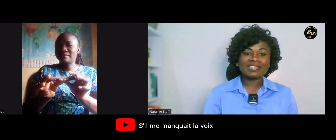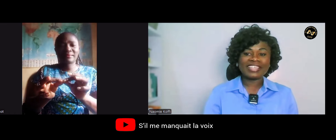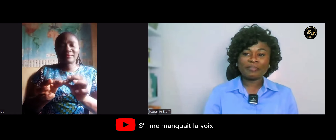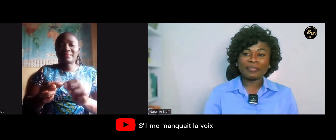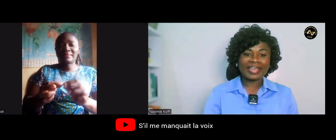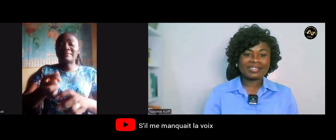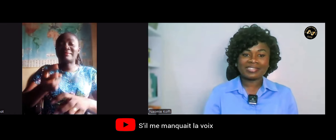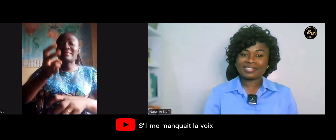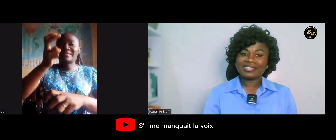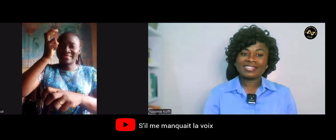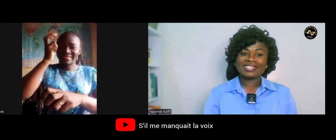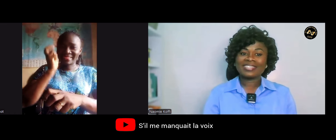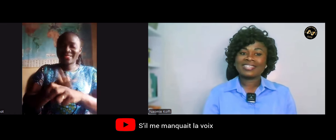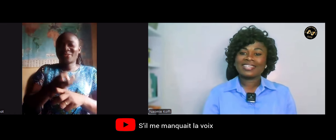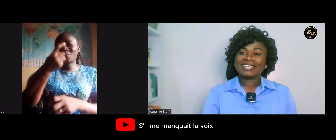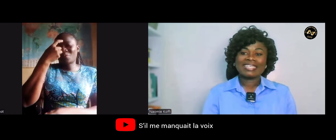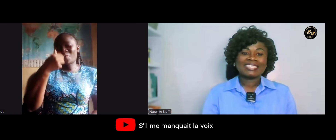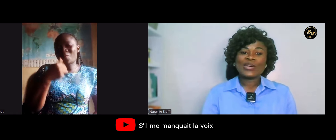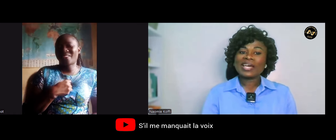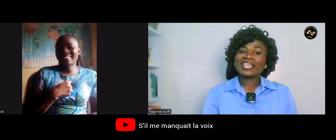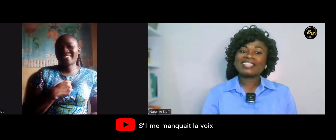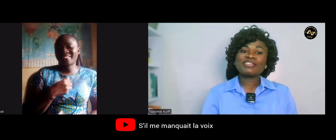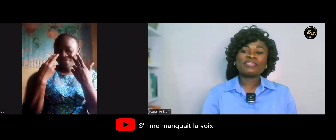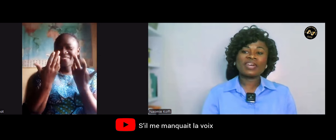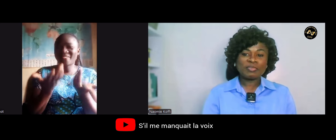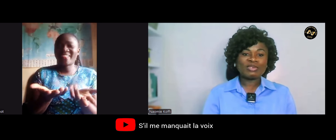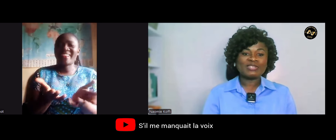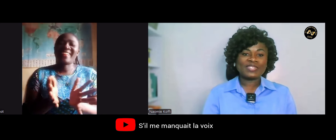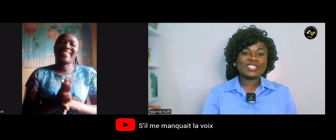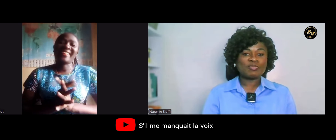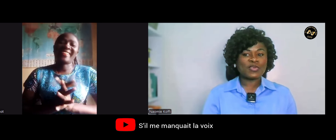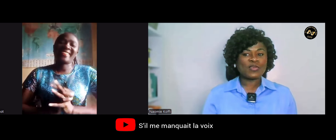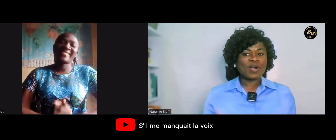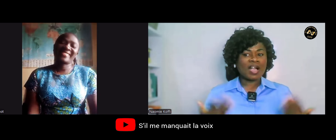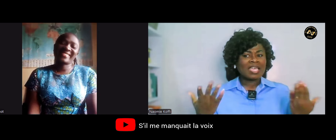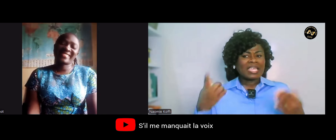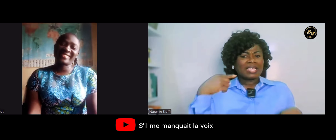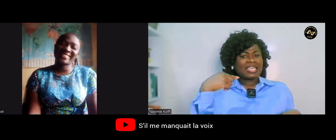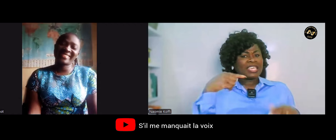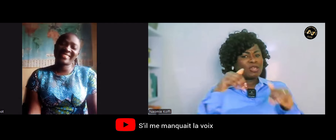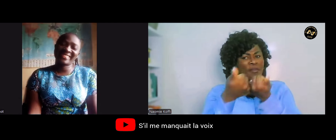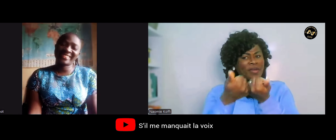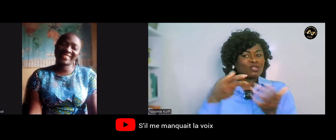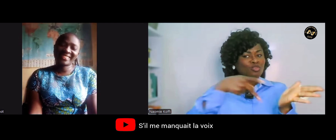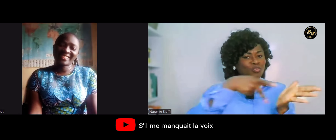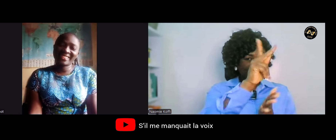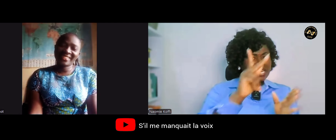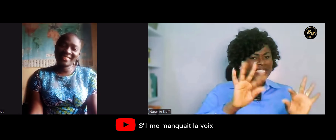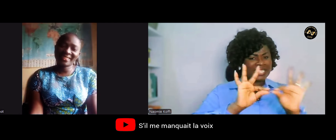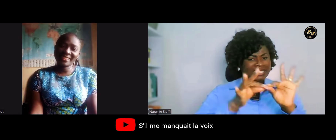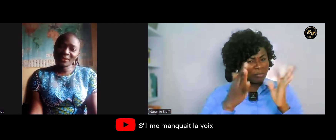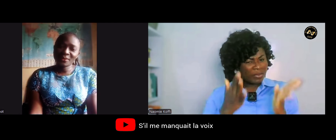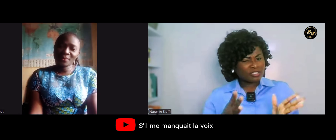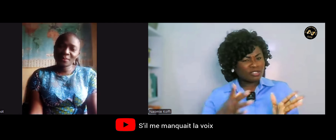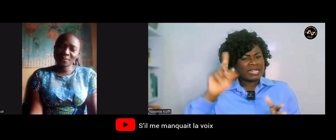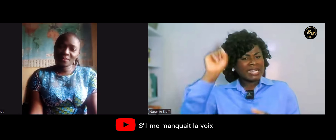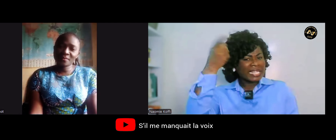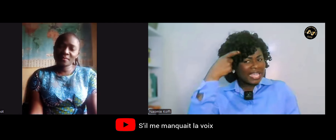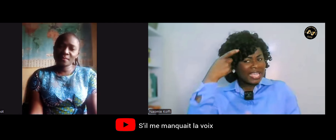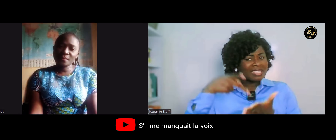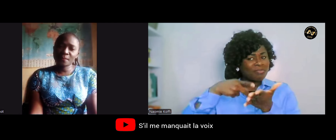ce aurait été vraiment difficile pour moi. Voilà. Et comment est-ce que tu payais les interprètes?